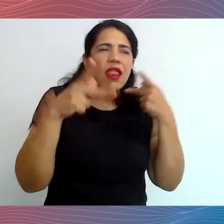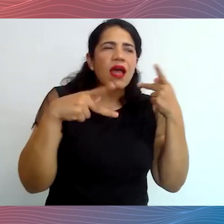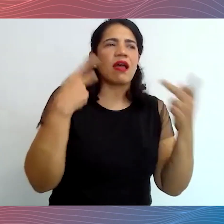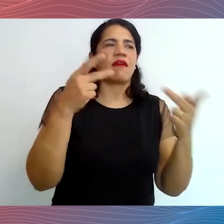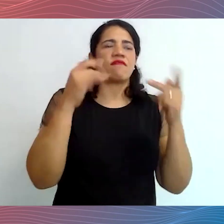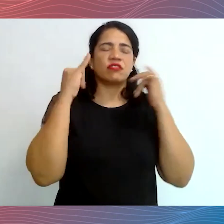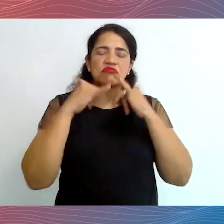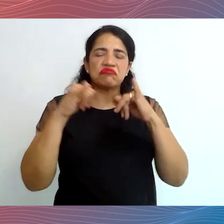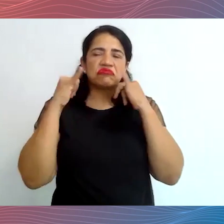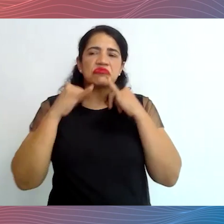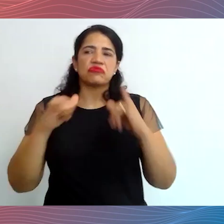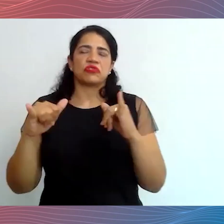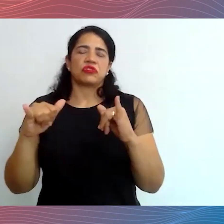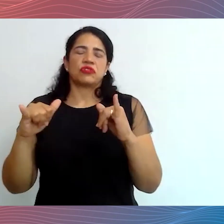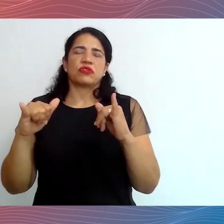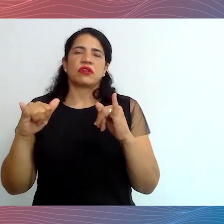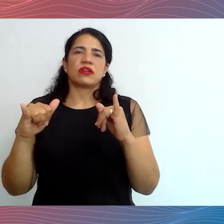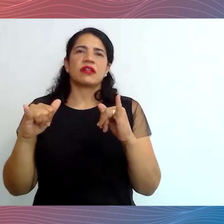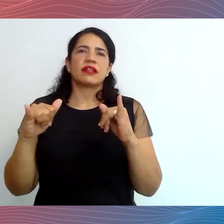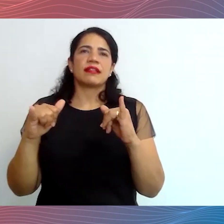Espírito, né?